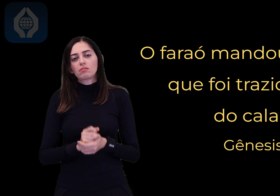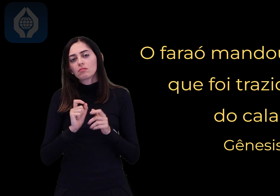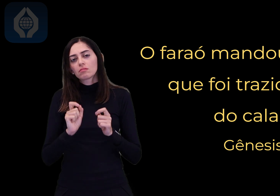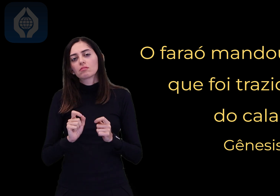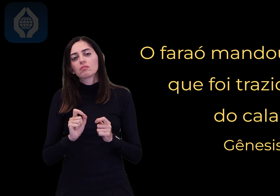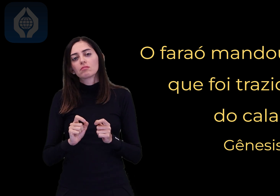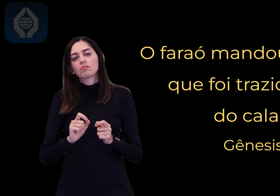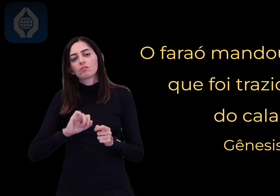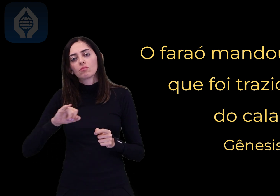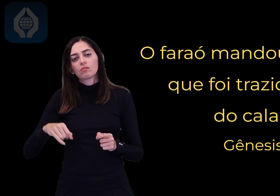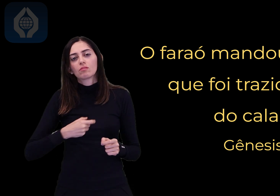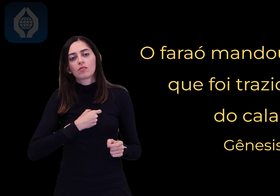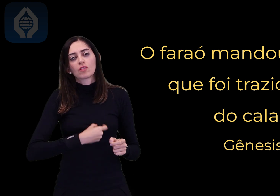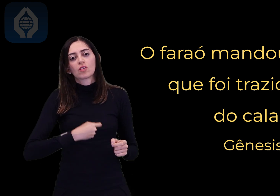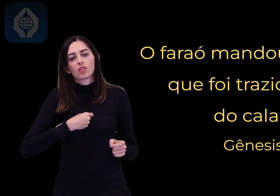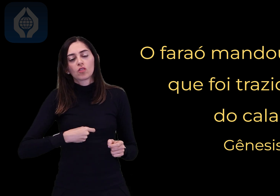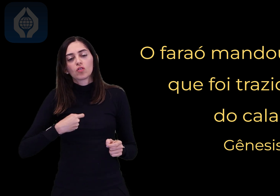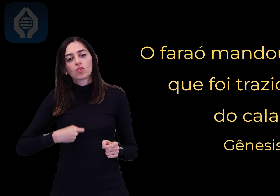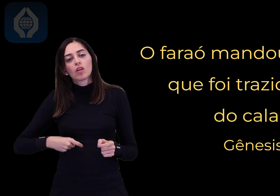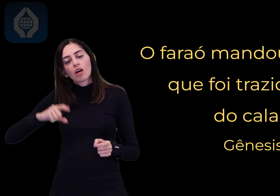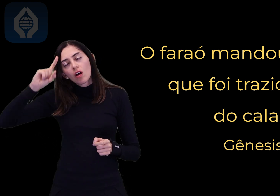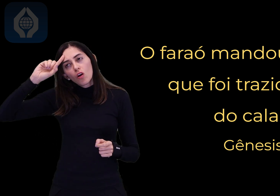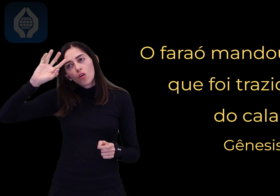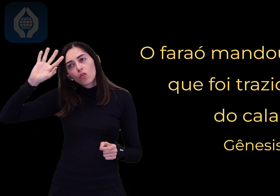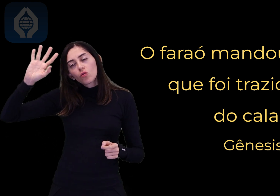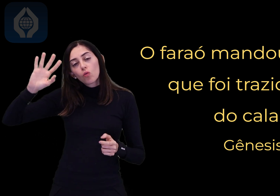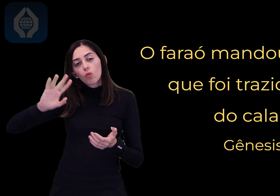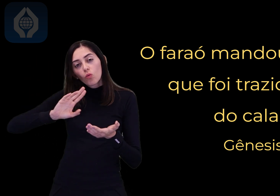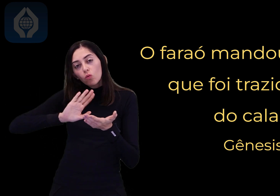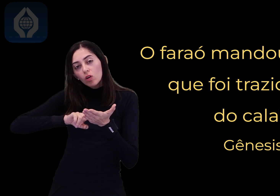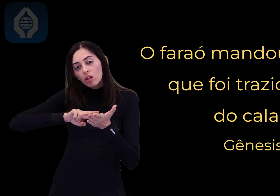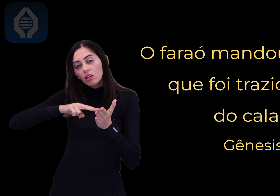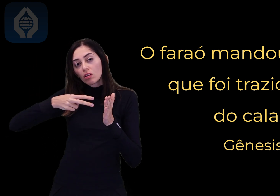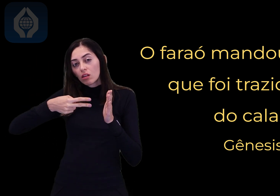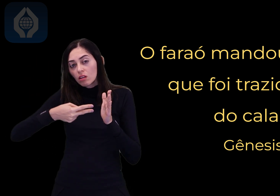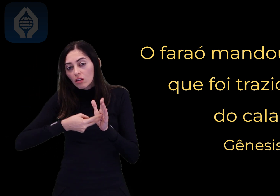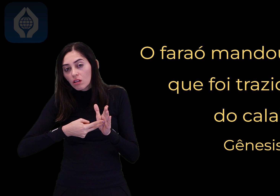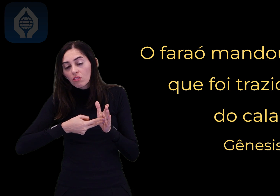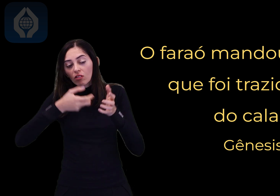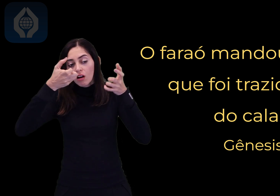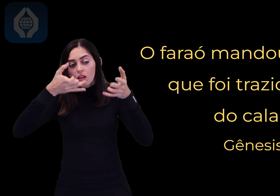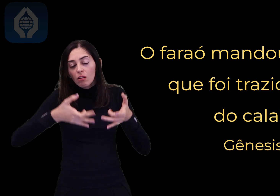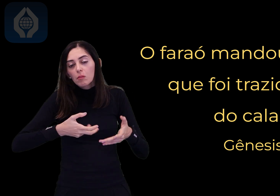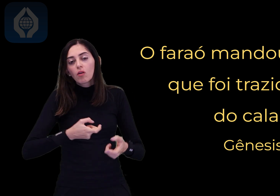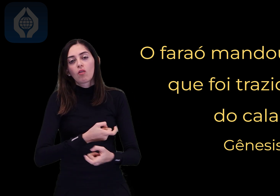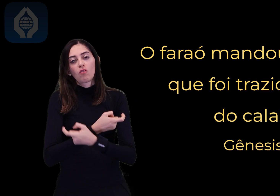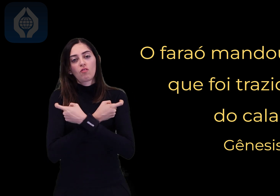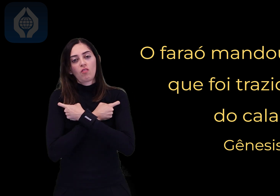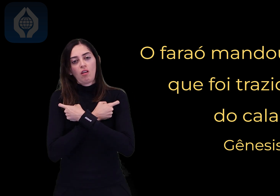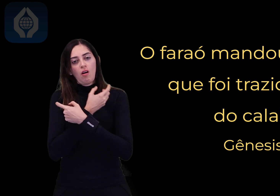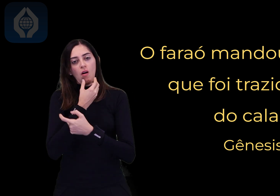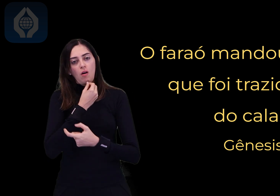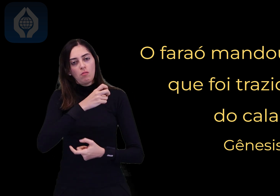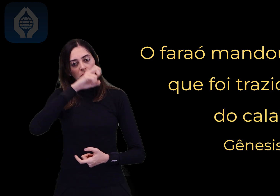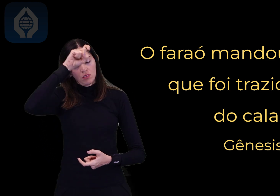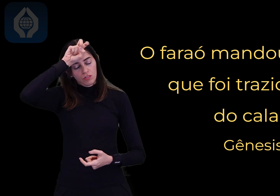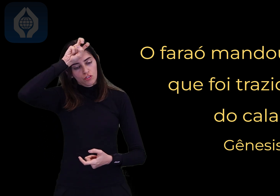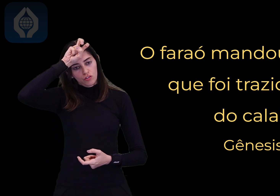D. José interpretou o sonho de Faraó. Gênesis 41, de 14 a 16 e de